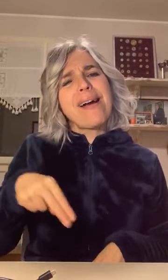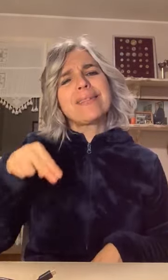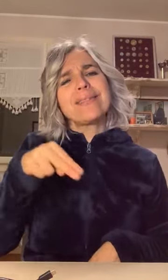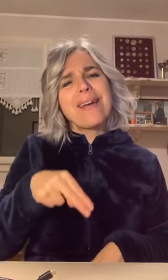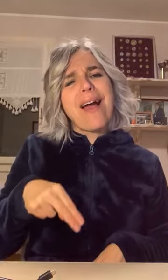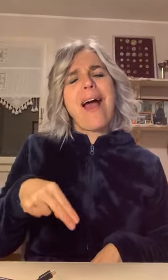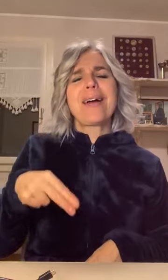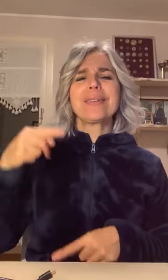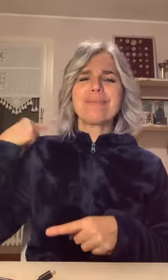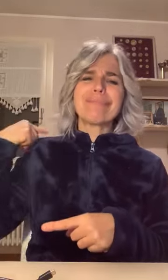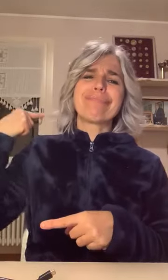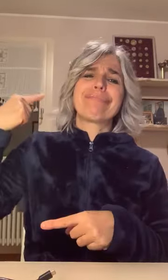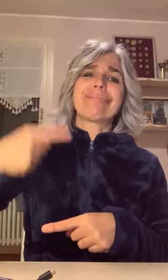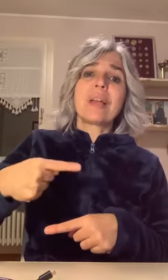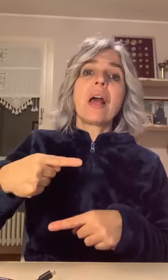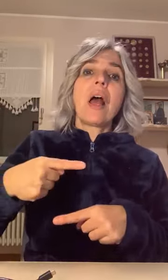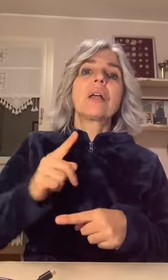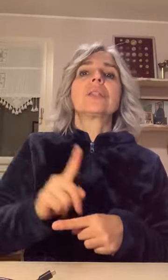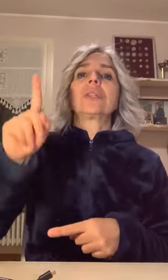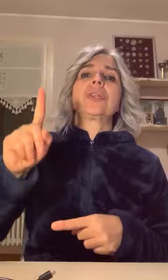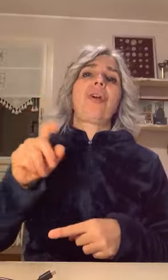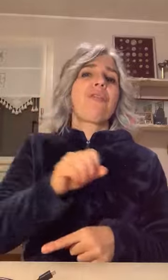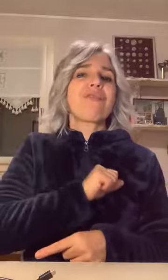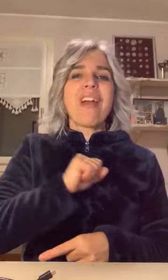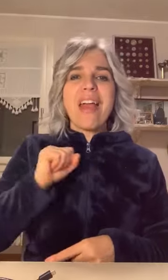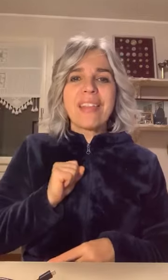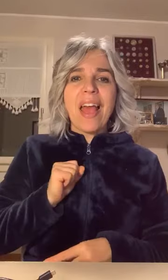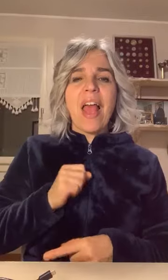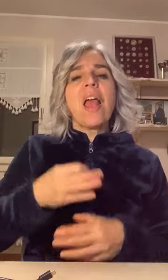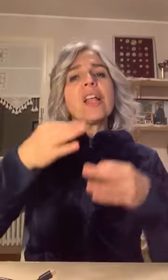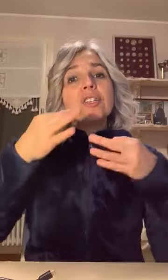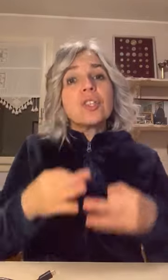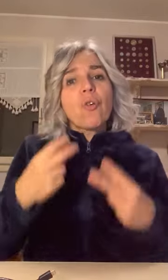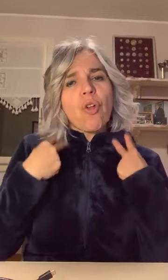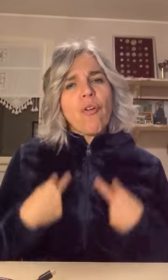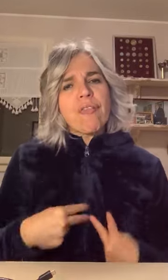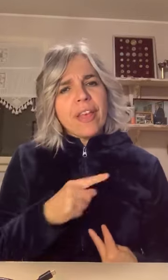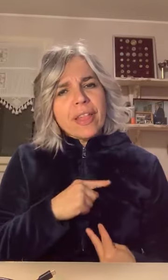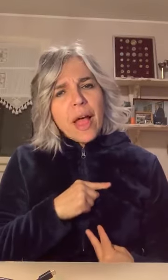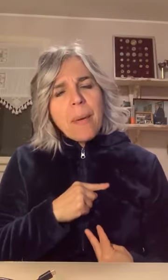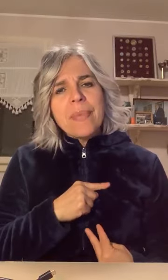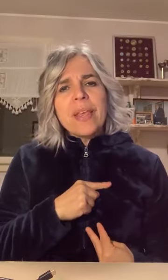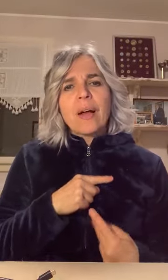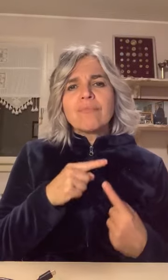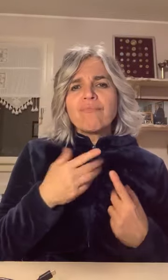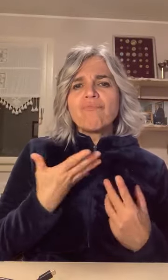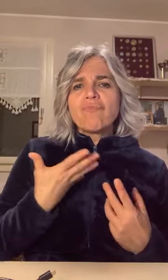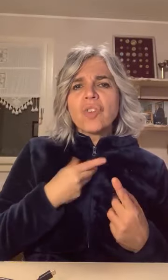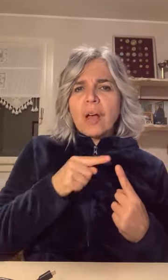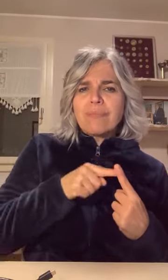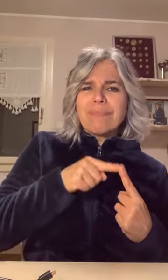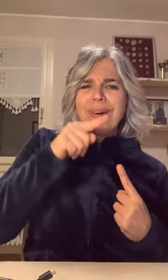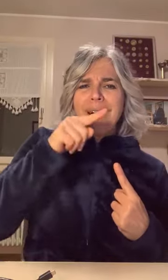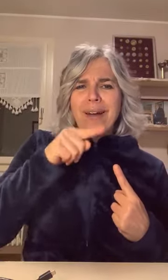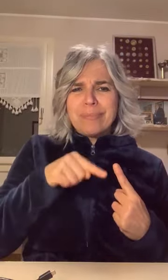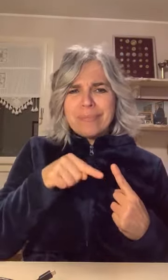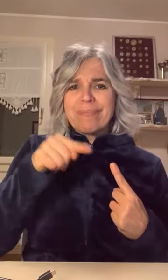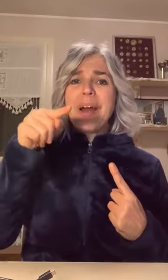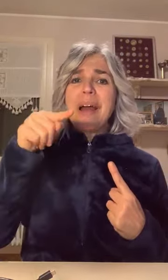anni. Certamente nella mia vita ho avuto alti e bassi spiritualmente parlarmene, ma voglio dirvi